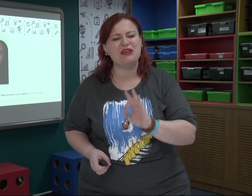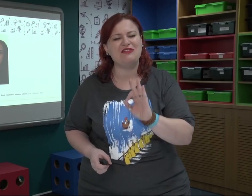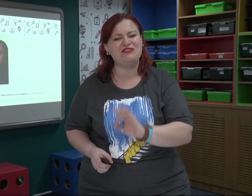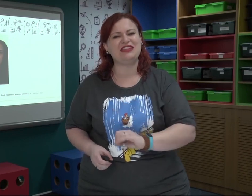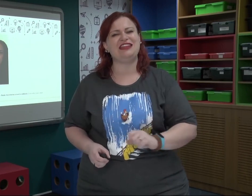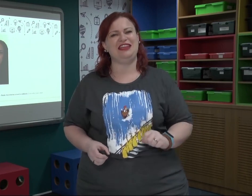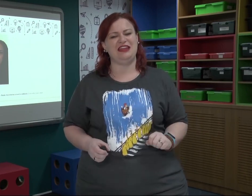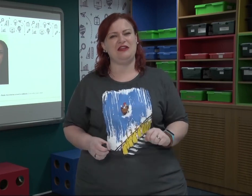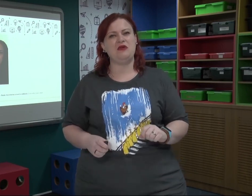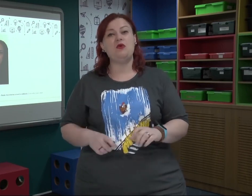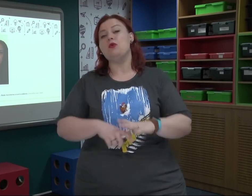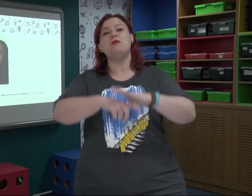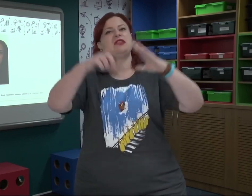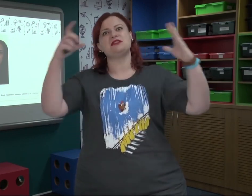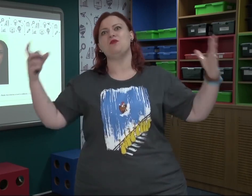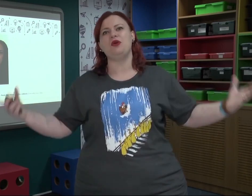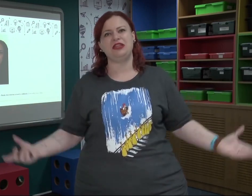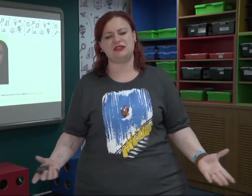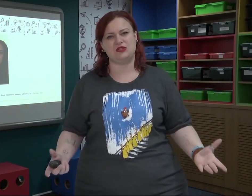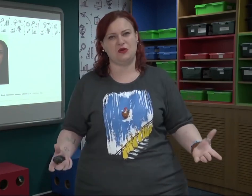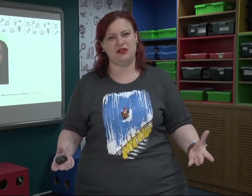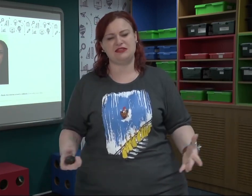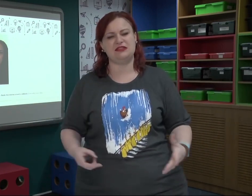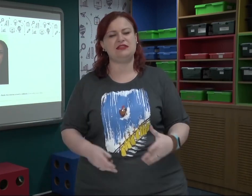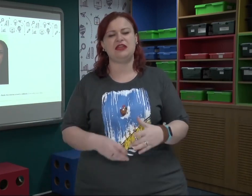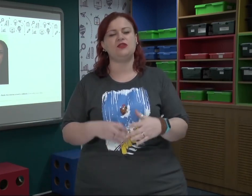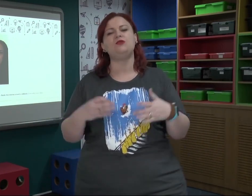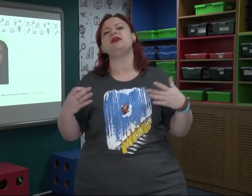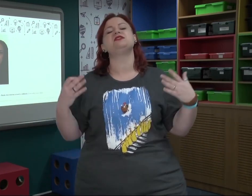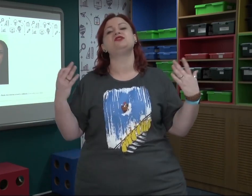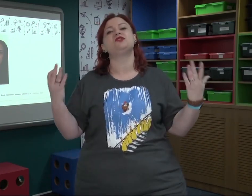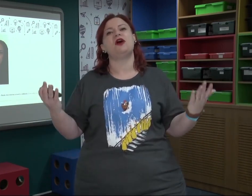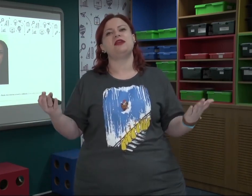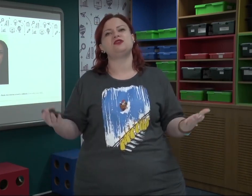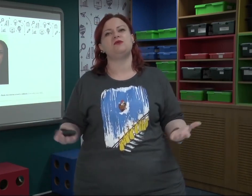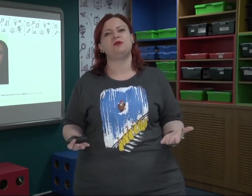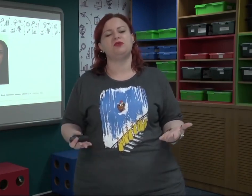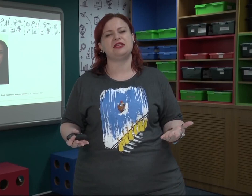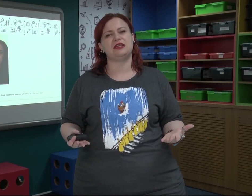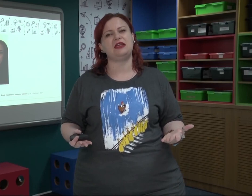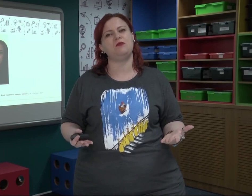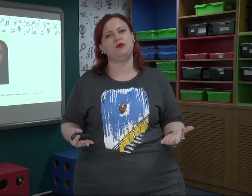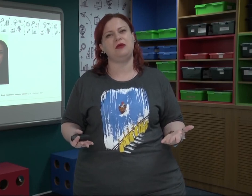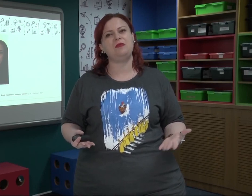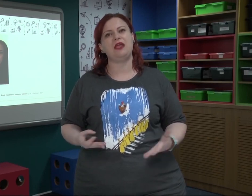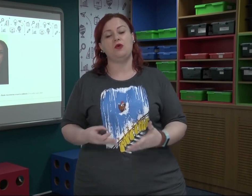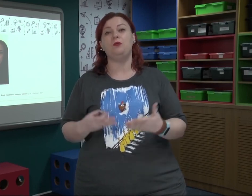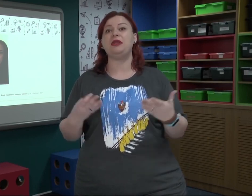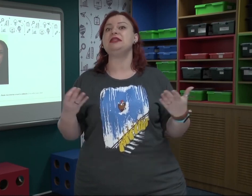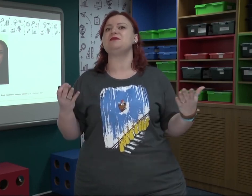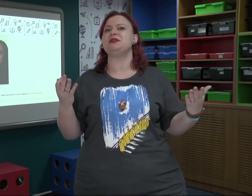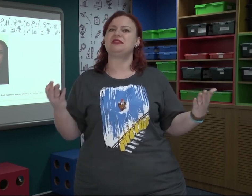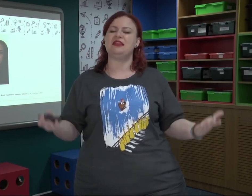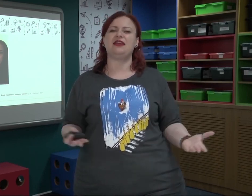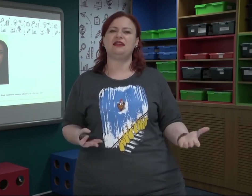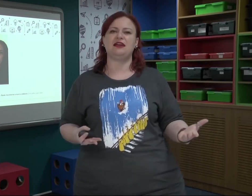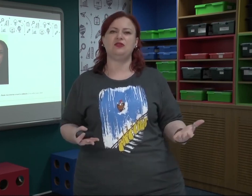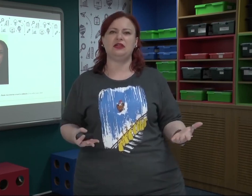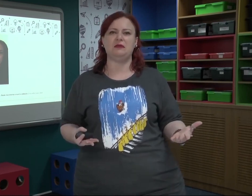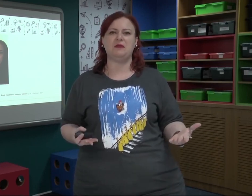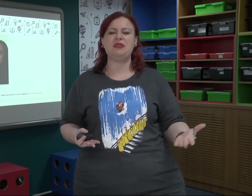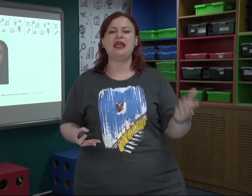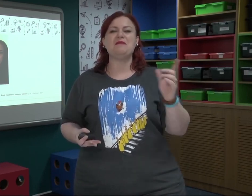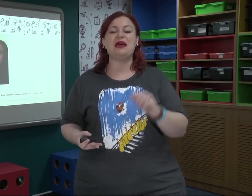história sobre a vida dele. Uma das muitas histórias. Existem inúmeras histórias sobre o Buda Sakyamuni, o príncipe